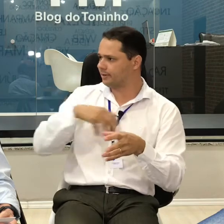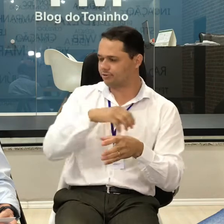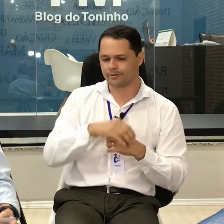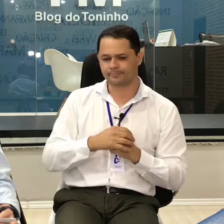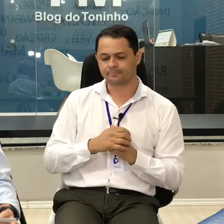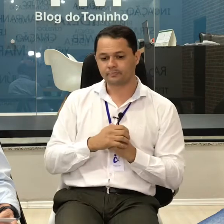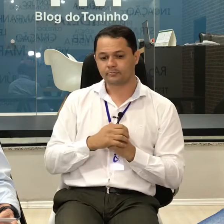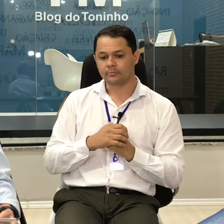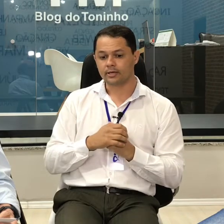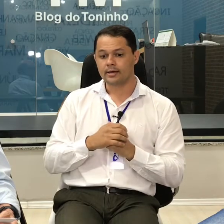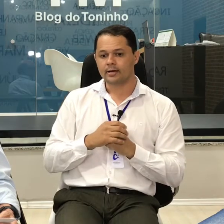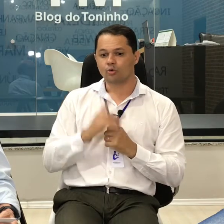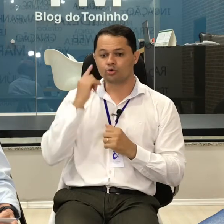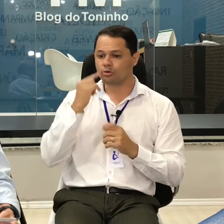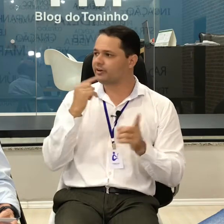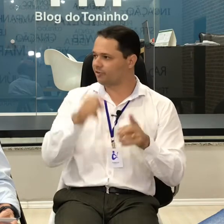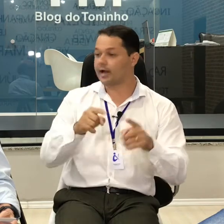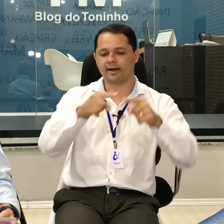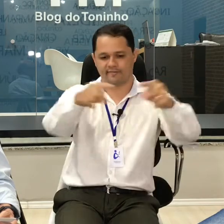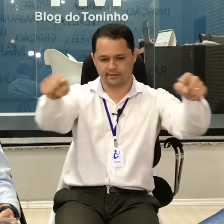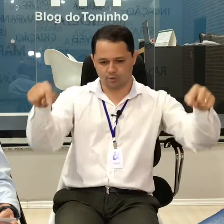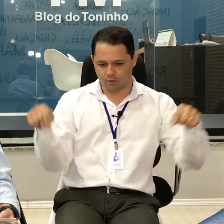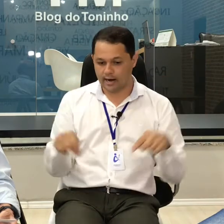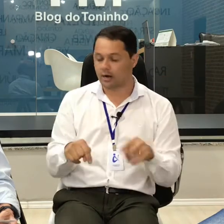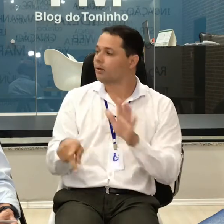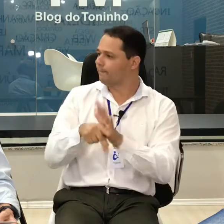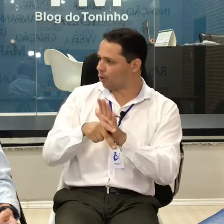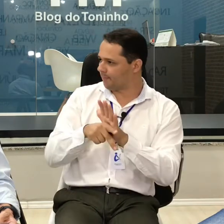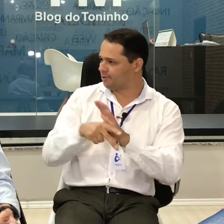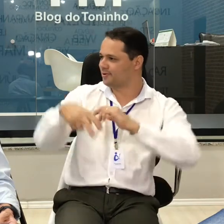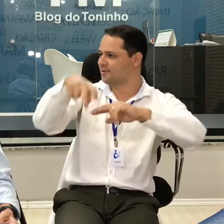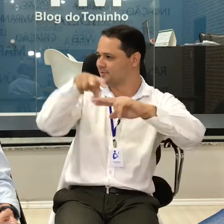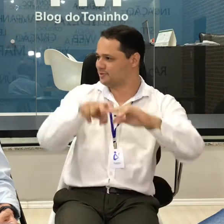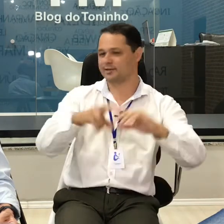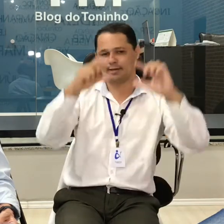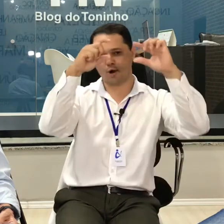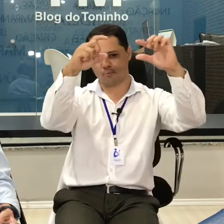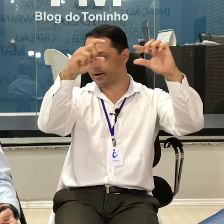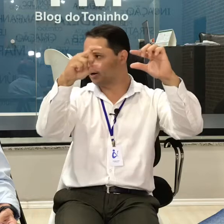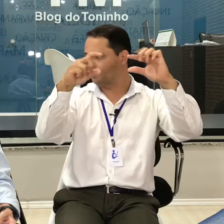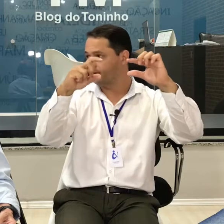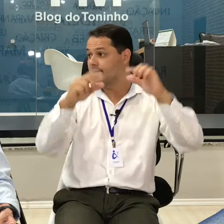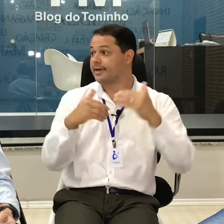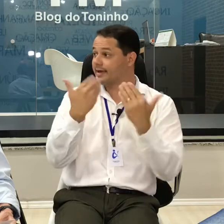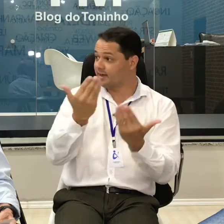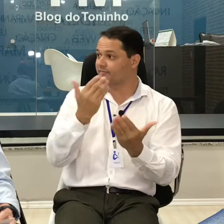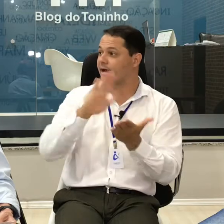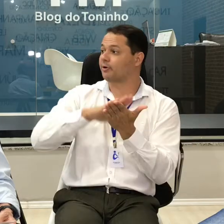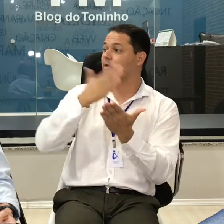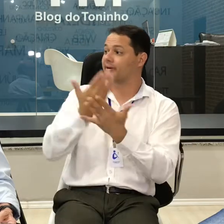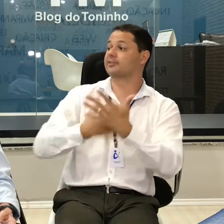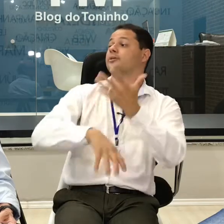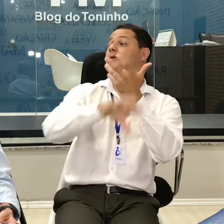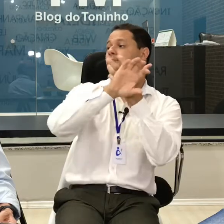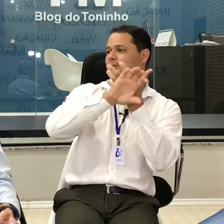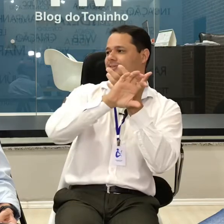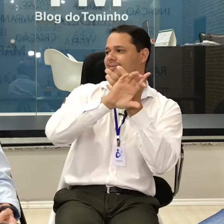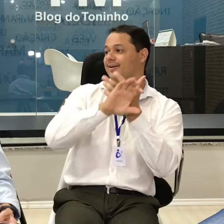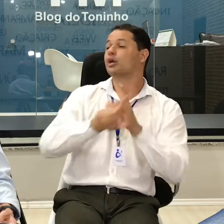região, o surdo vai chegar, vai ter um lugar próprio para ele sentar com uma câmera, e aí é feita a interpretação remota, que é